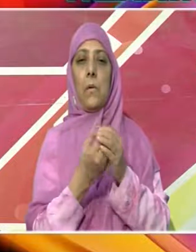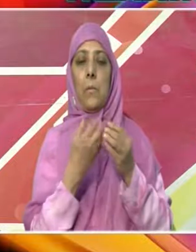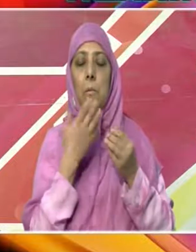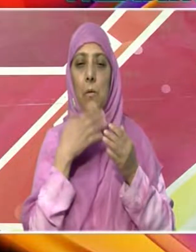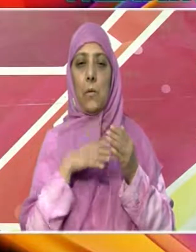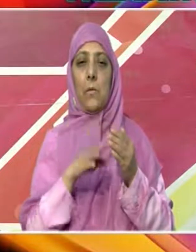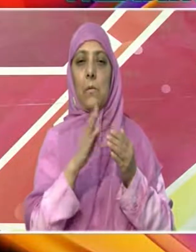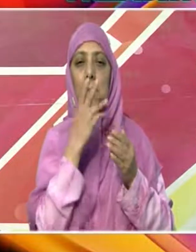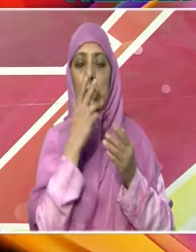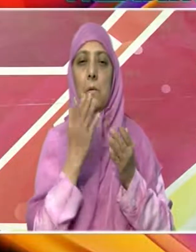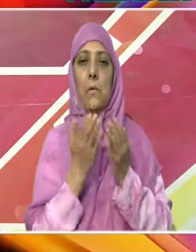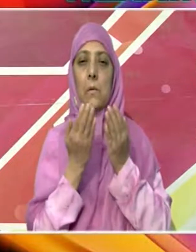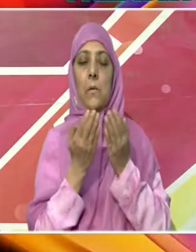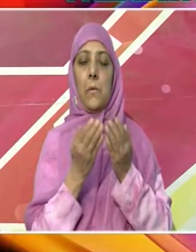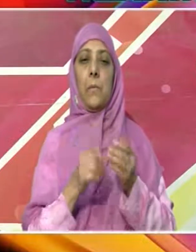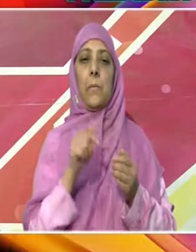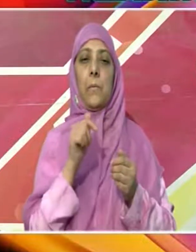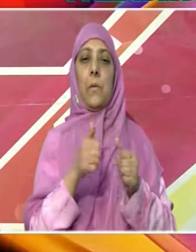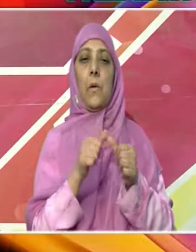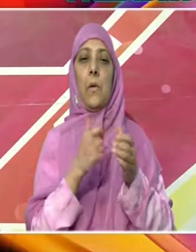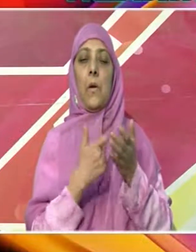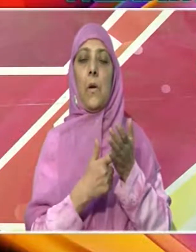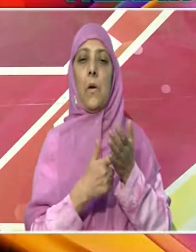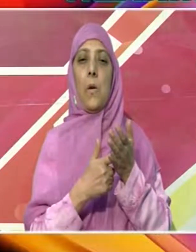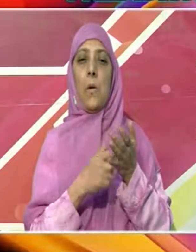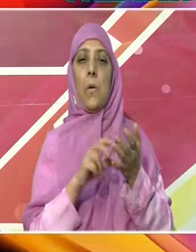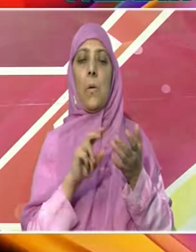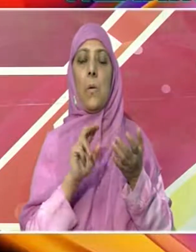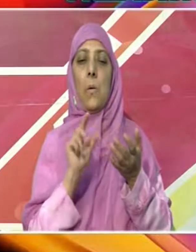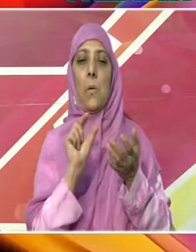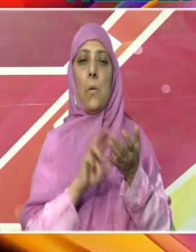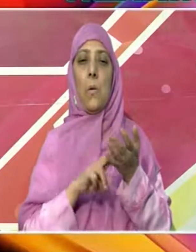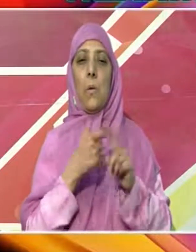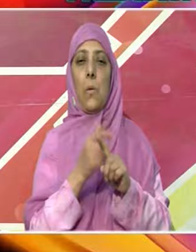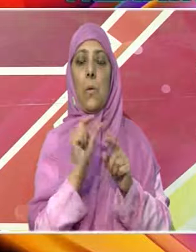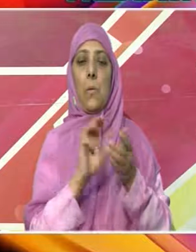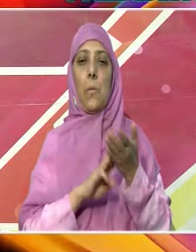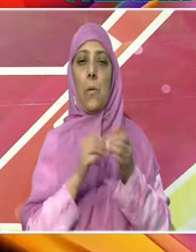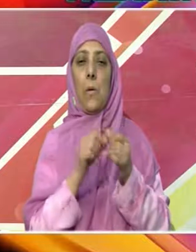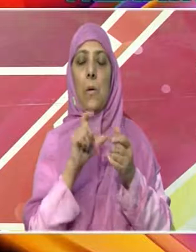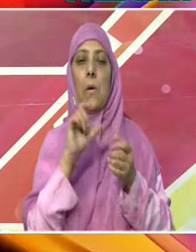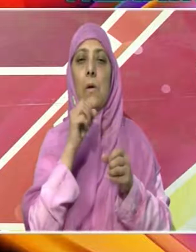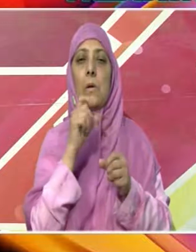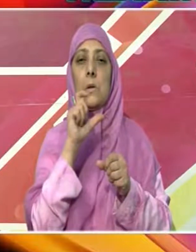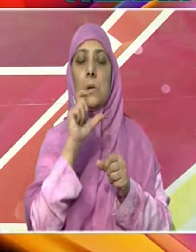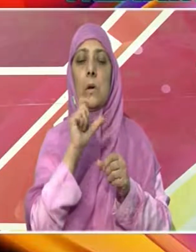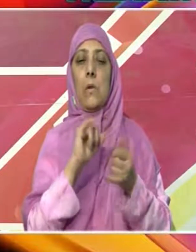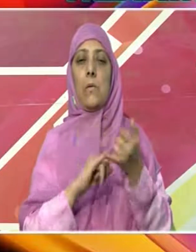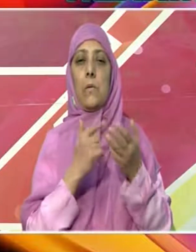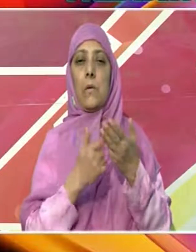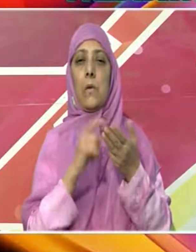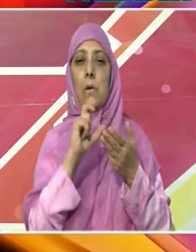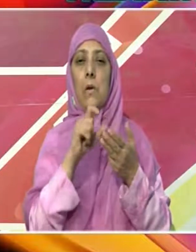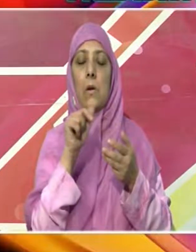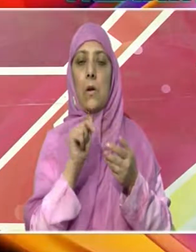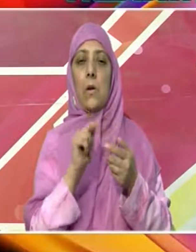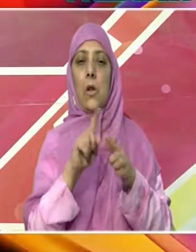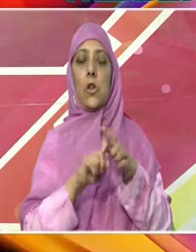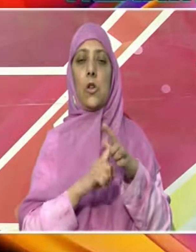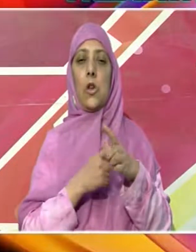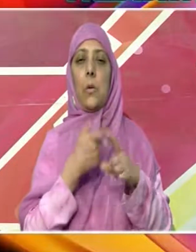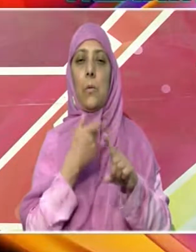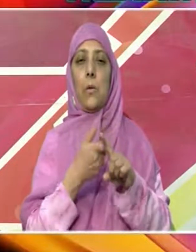के सेक्रेटरी डॉक्टर अरुण कुमार मेहता निकल एक मीटिंग के दौरान श्रीनगर जम्मू को